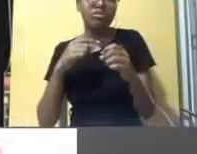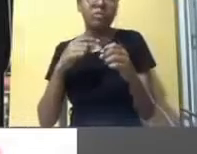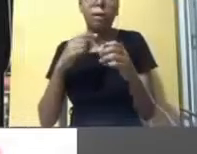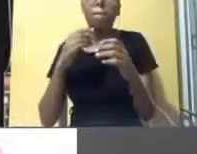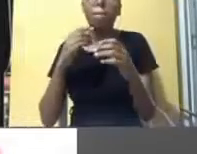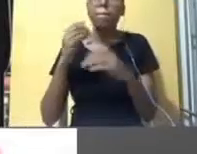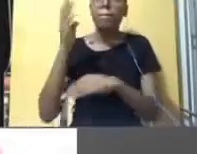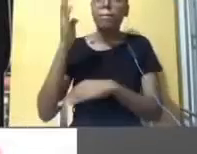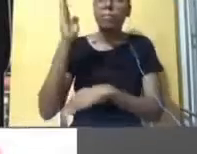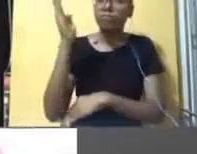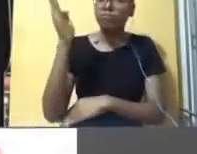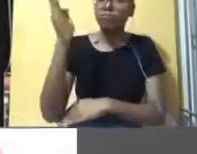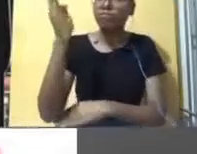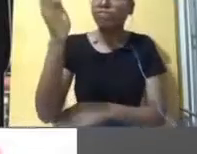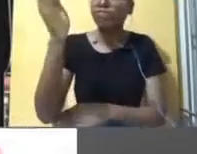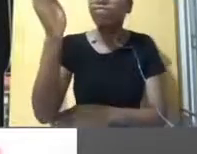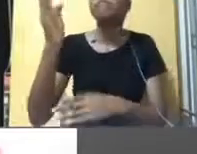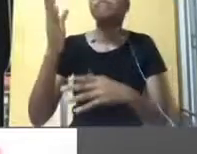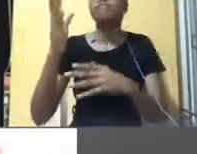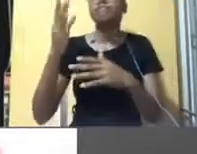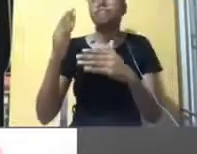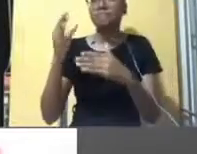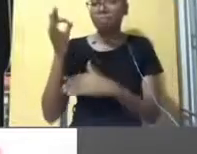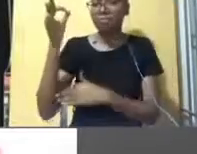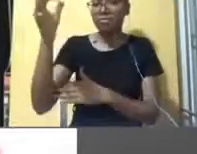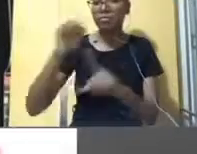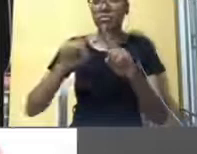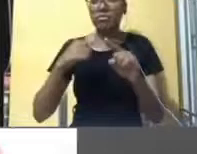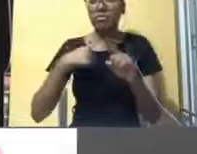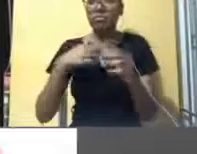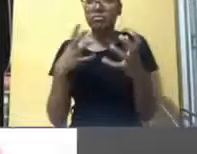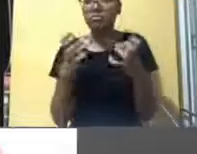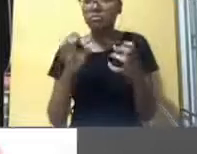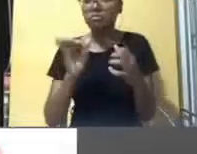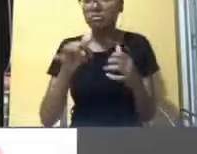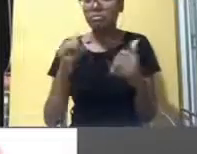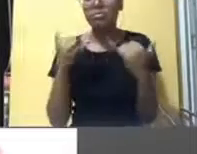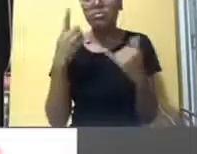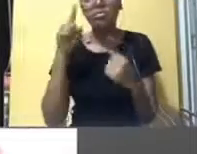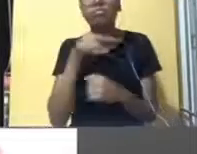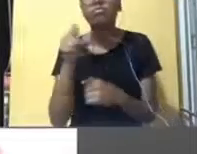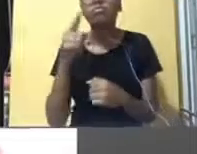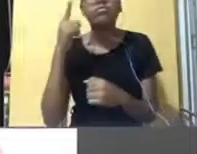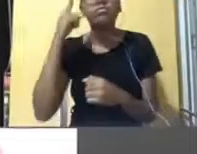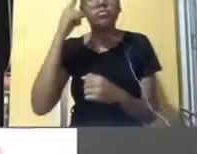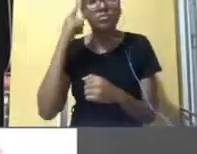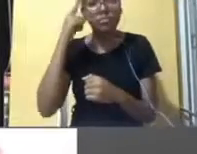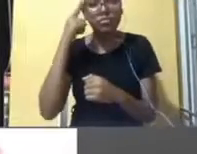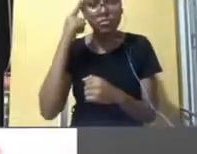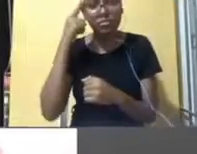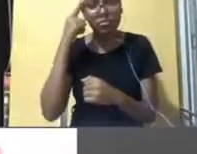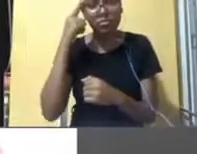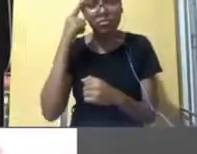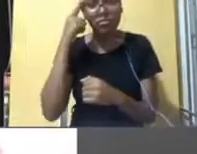encuentros del futuro, pero quería darle esas cositas hoy para que vayan pensando y vayan